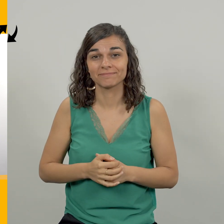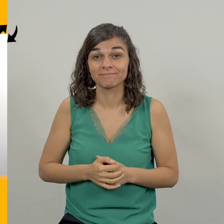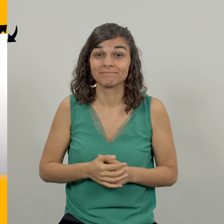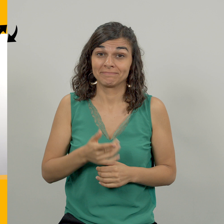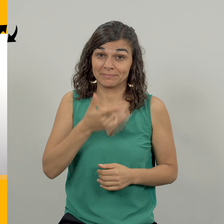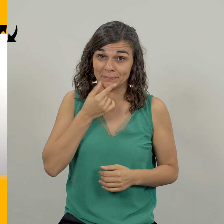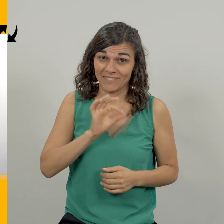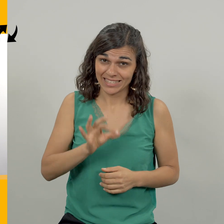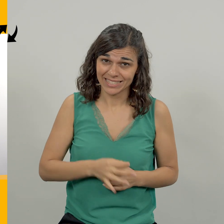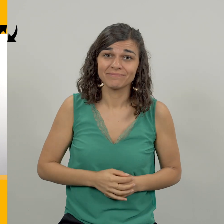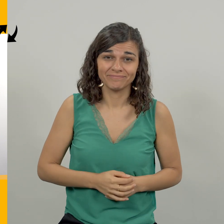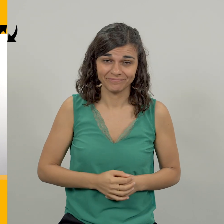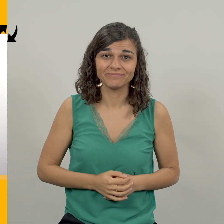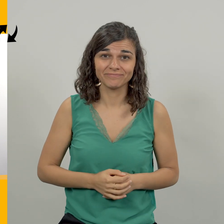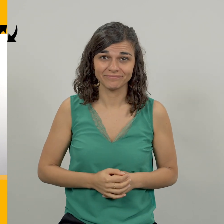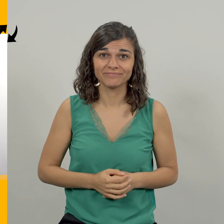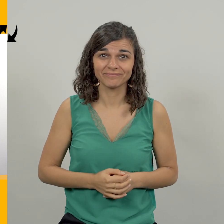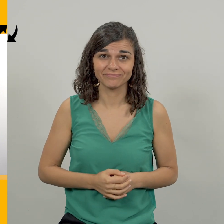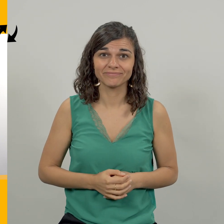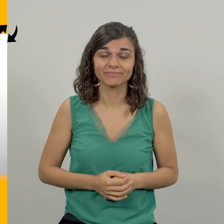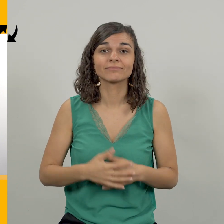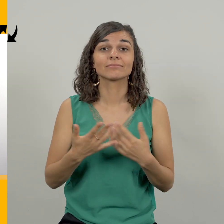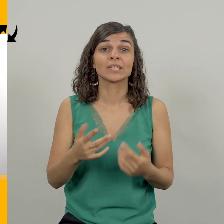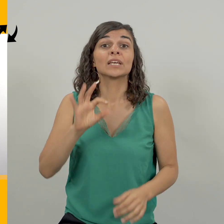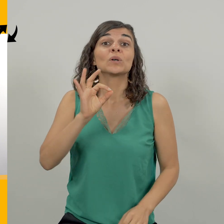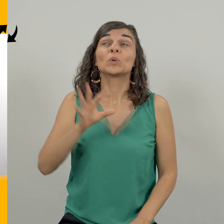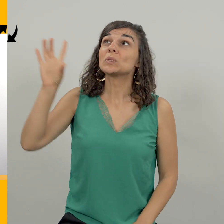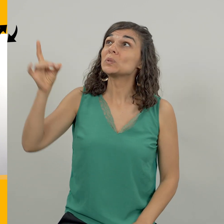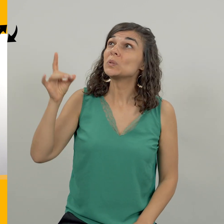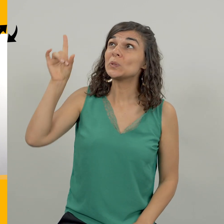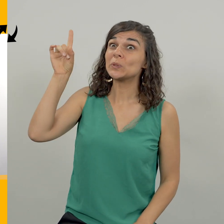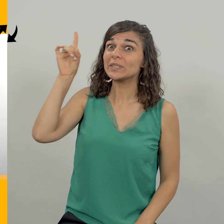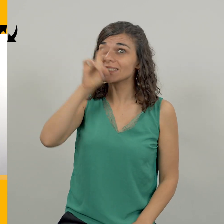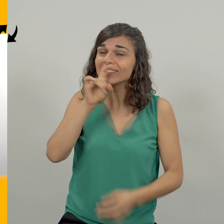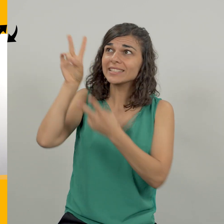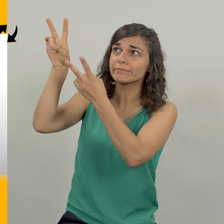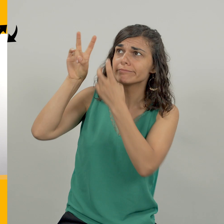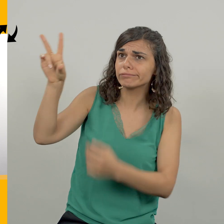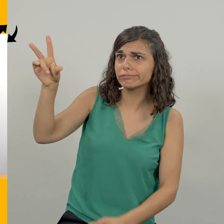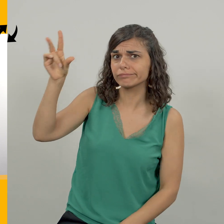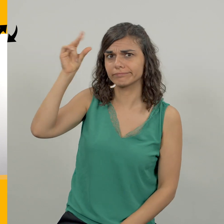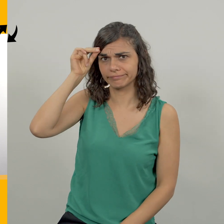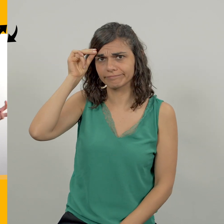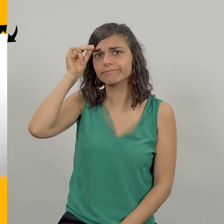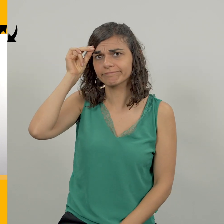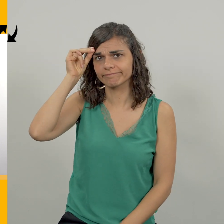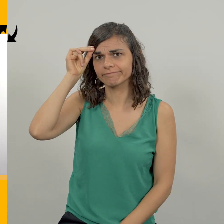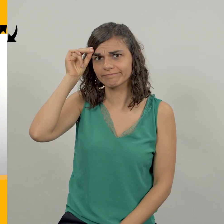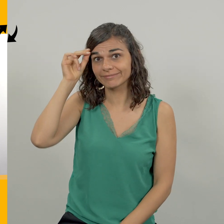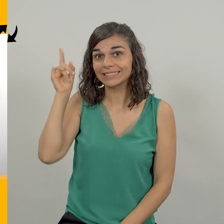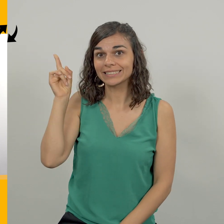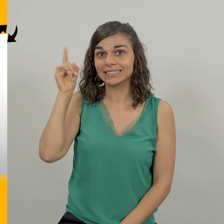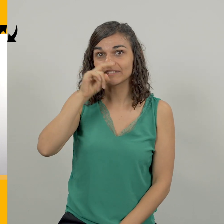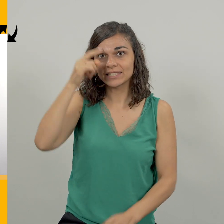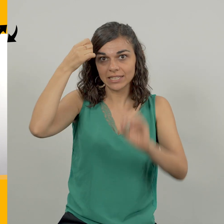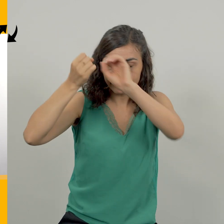difficile, non? Et oui, Dieu est plutôt difficile à cerner, à comprendre, et il est compliqué de le faire rentrer